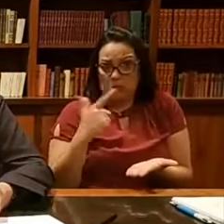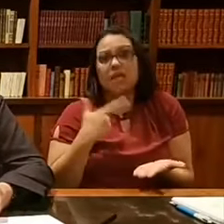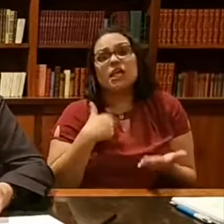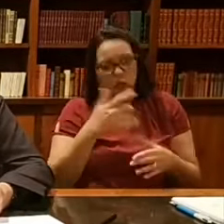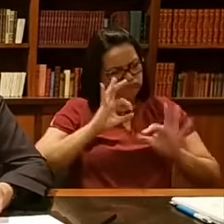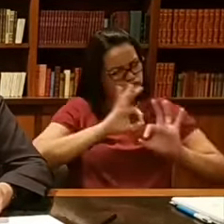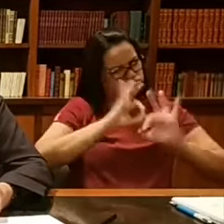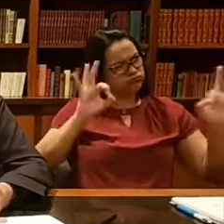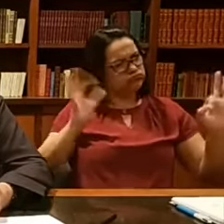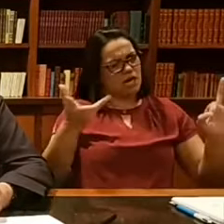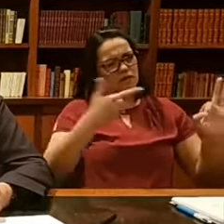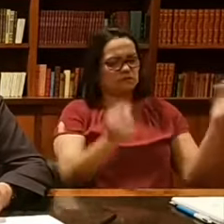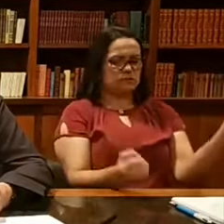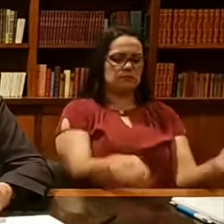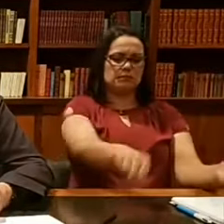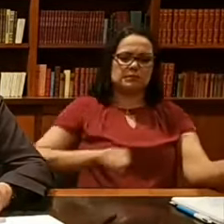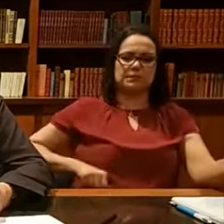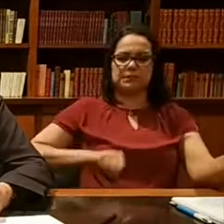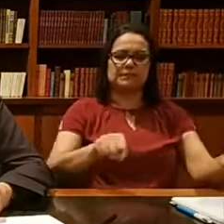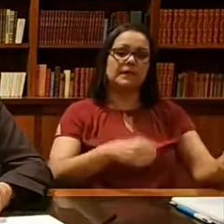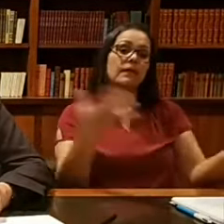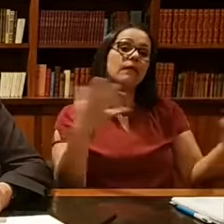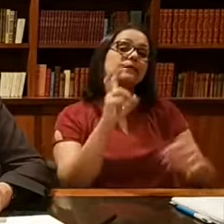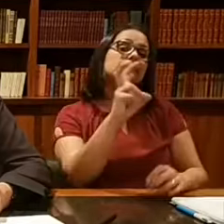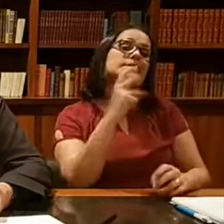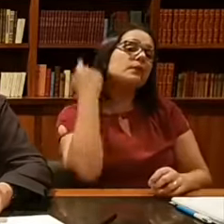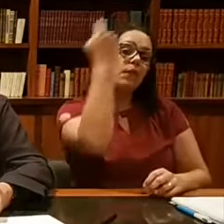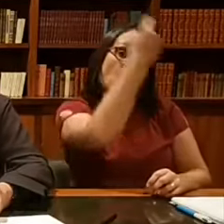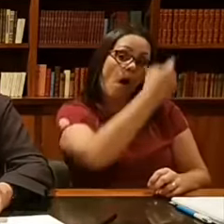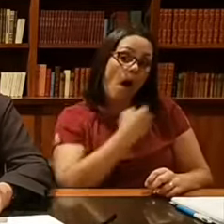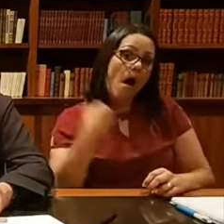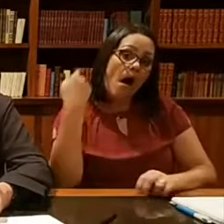diminuímos aqui de 5 horas para 1 hora